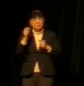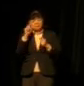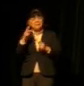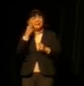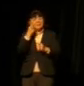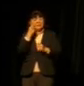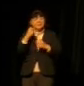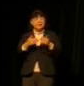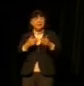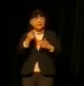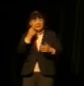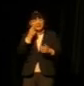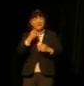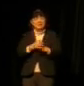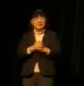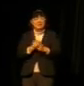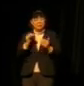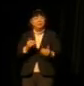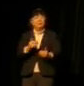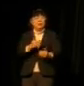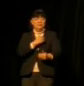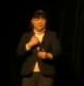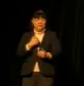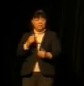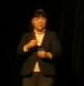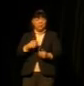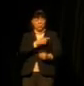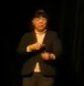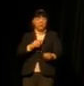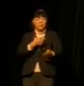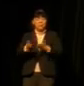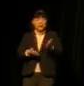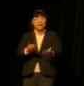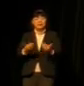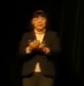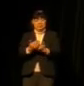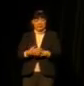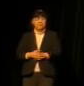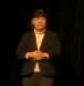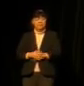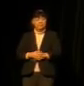供の心のケアになりました。まずね、